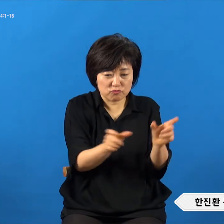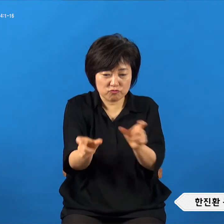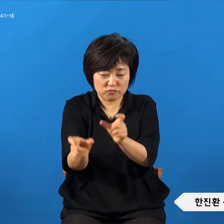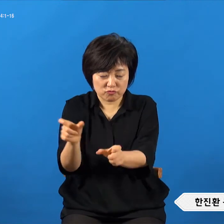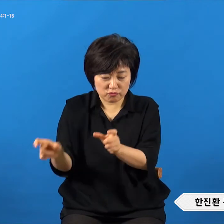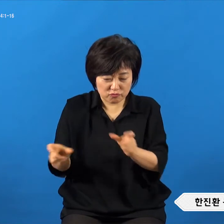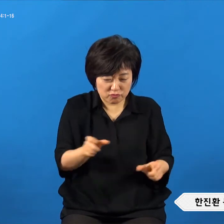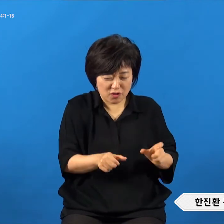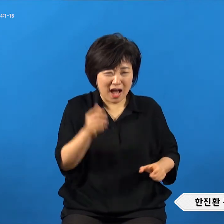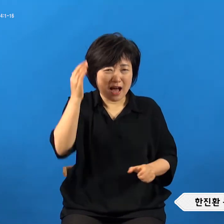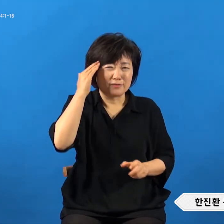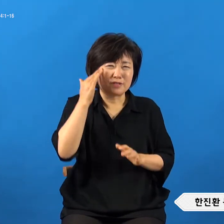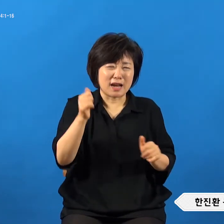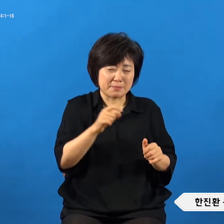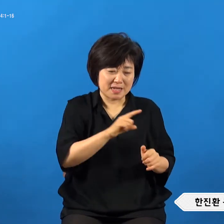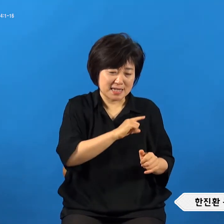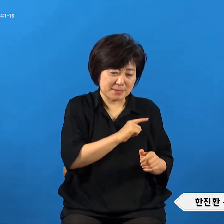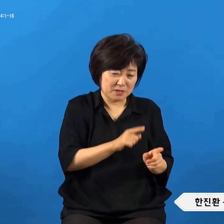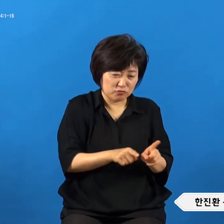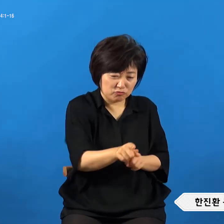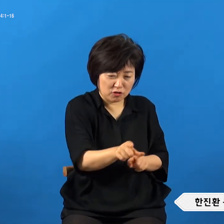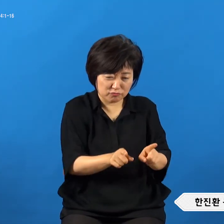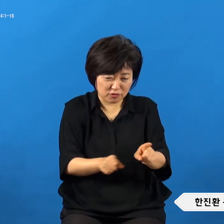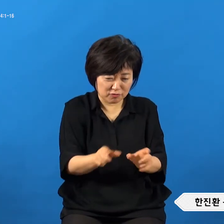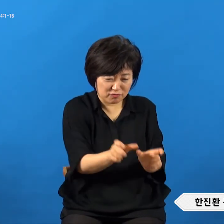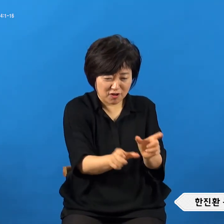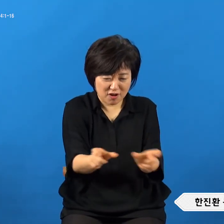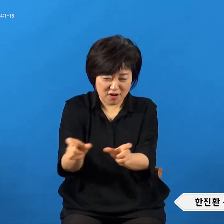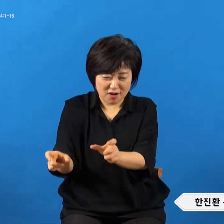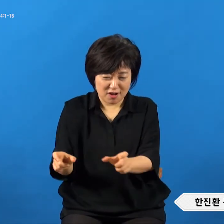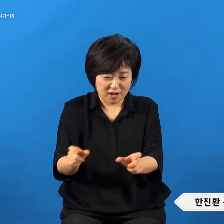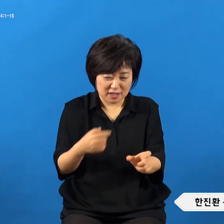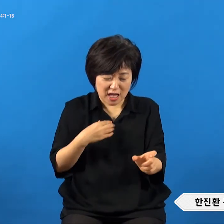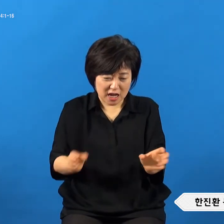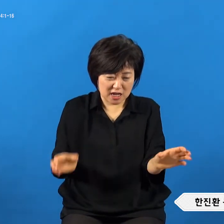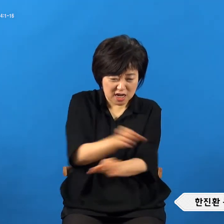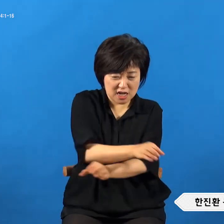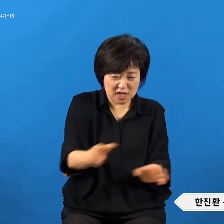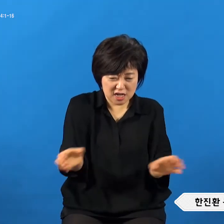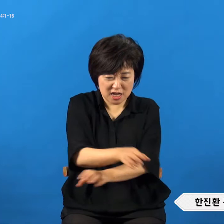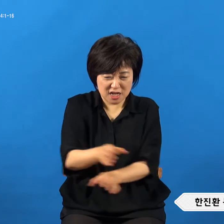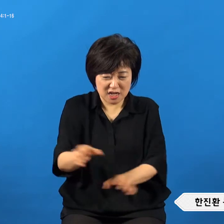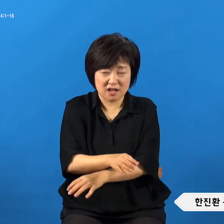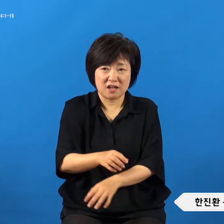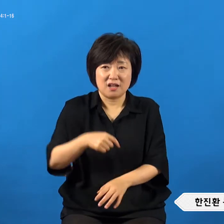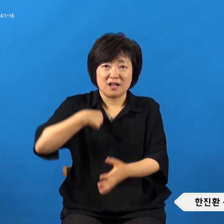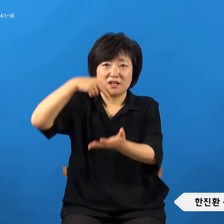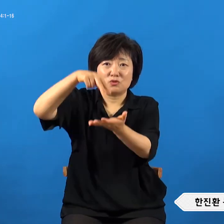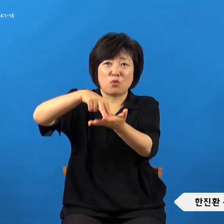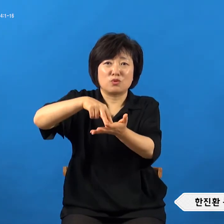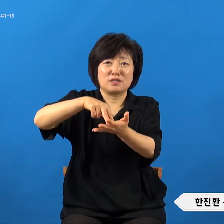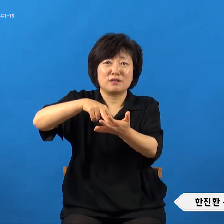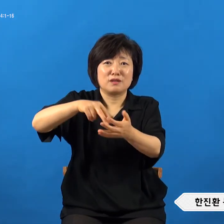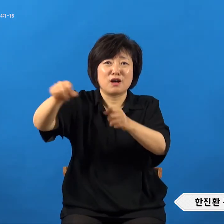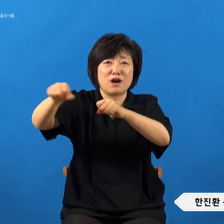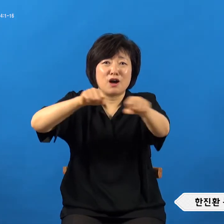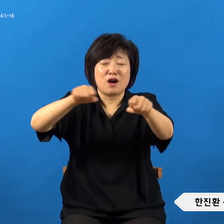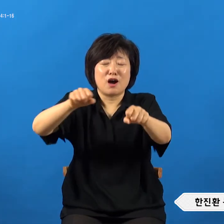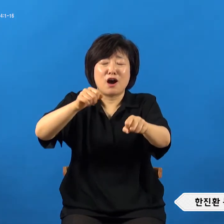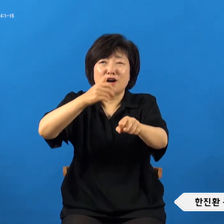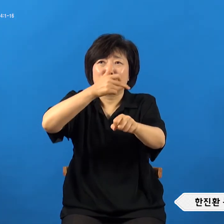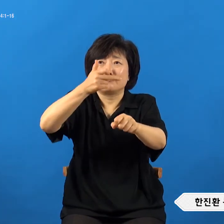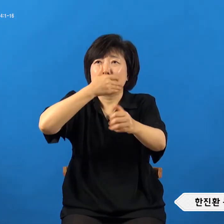되었습니다. 한국 사람들 이 순서에 민감하지 않습니까? 지금 독립운동이라는 이 큰 대사를